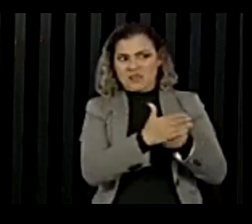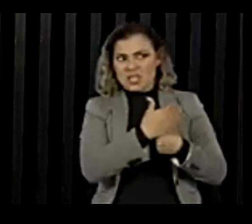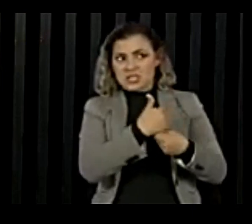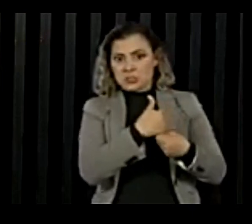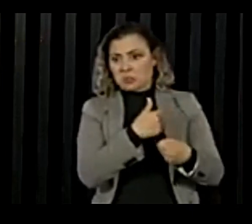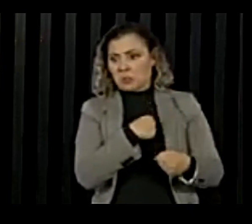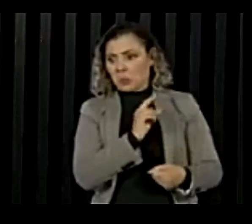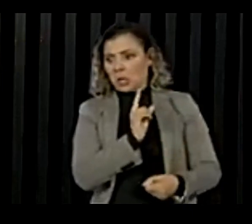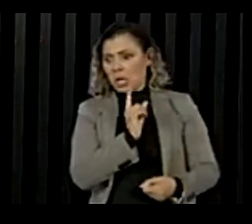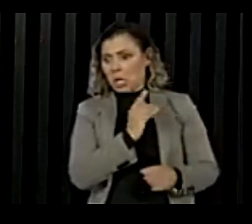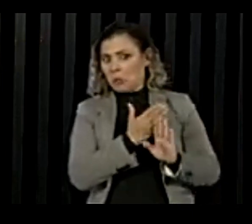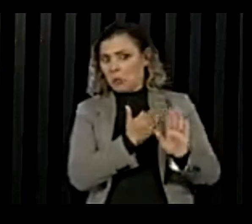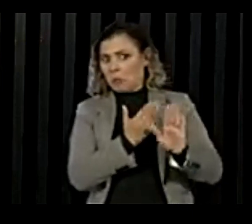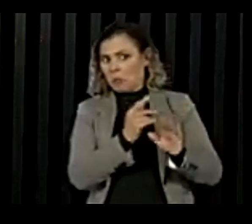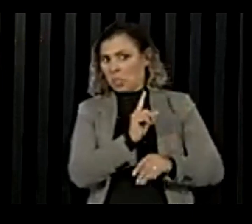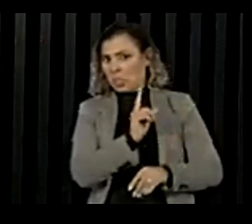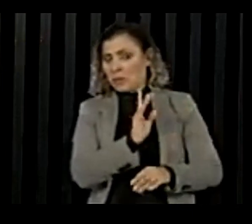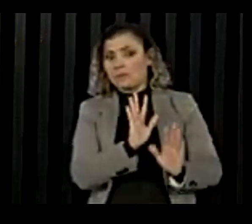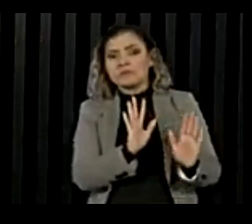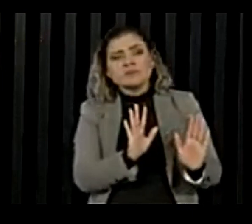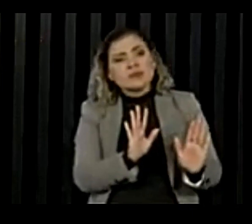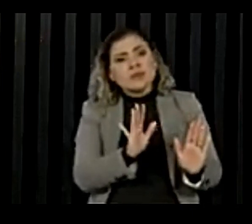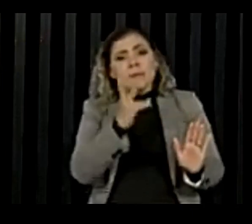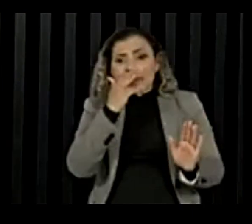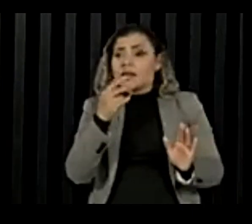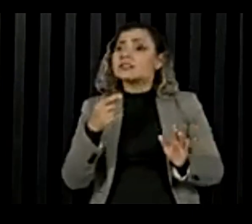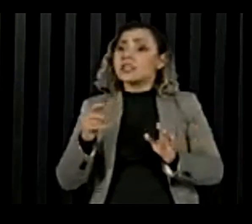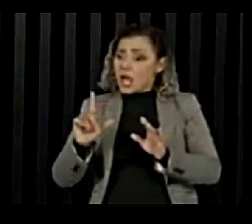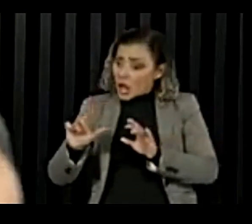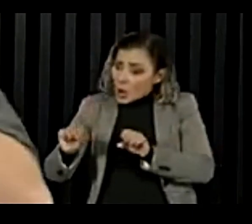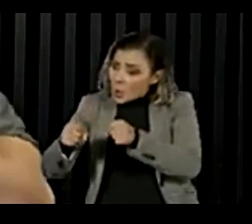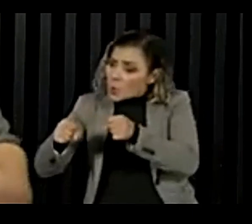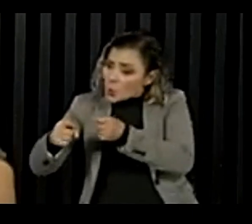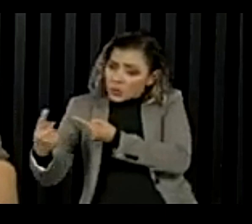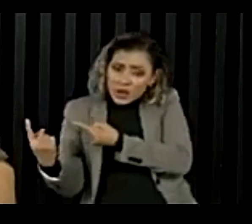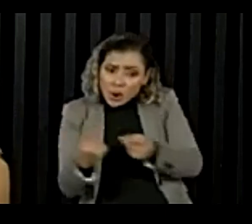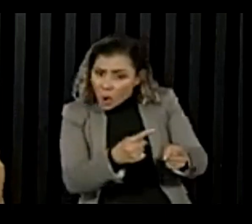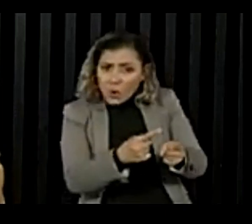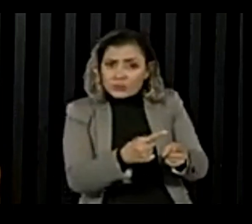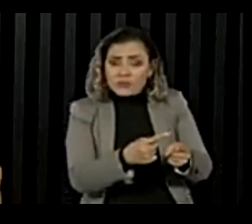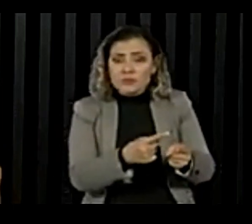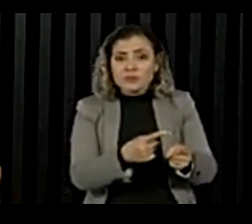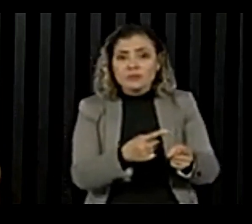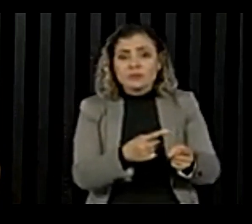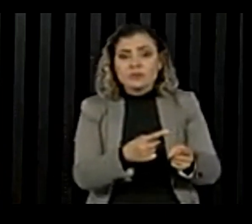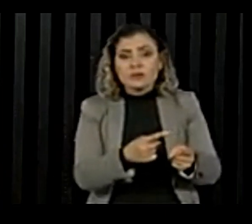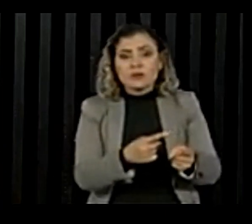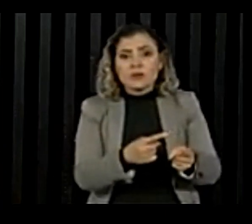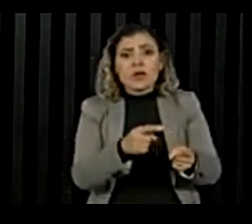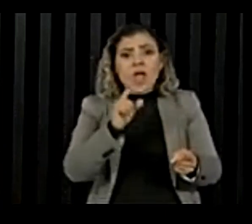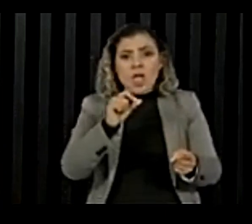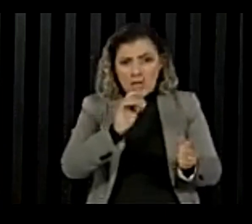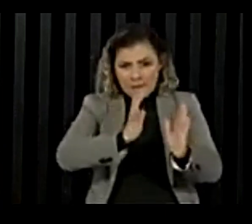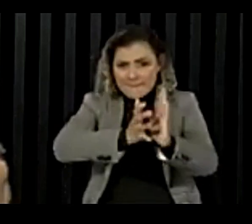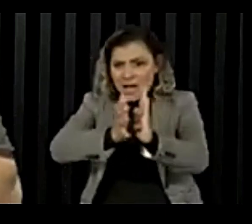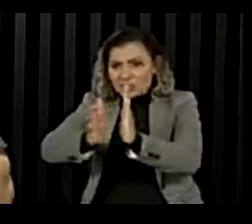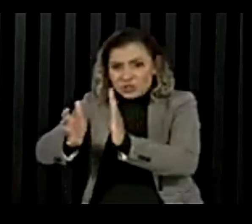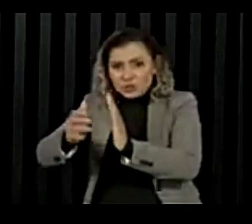pessoas, a luta contra isso, ela é completamente independente de bandeiras